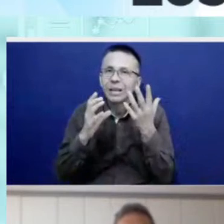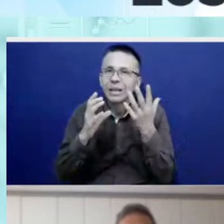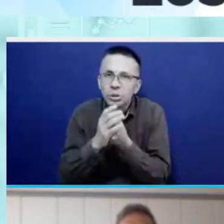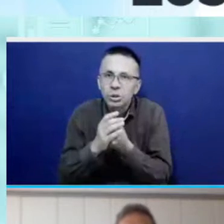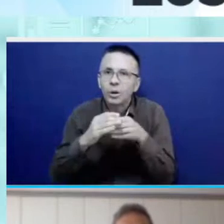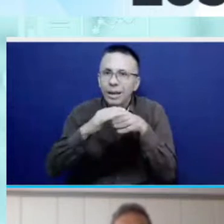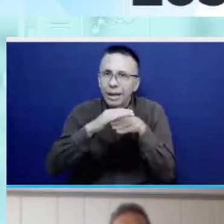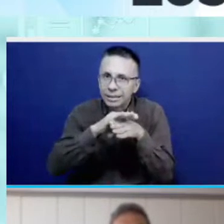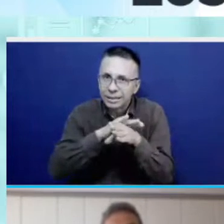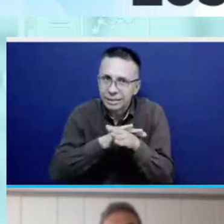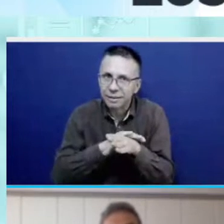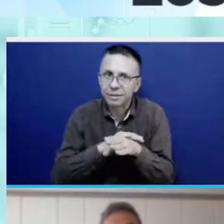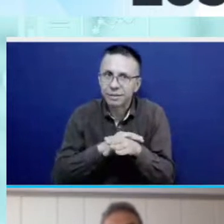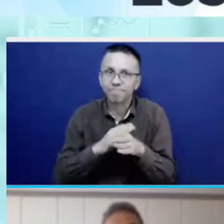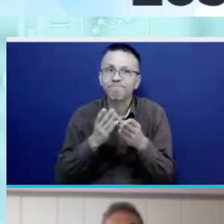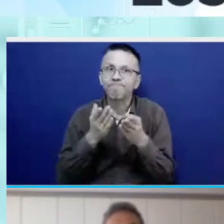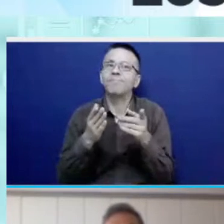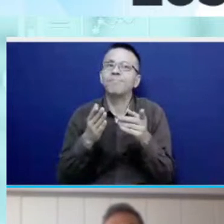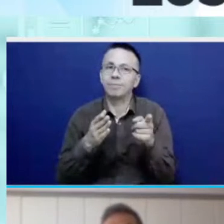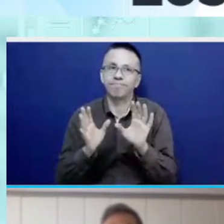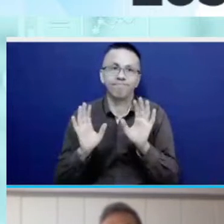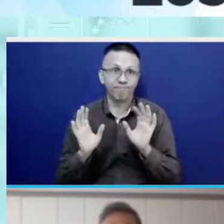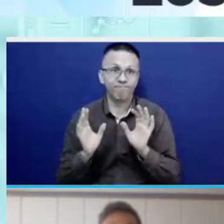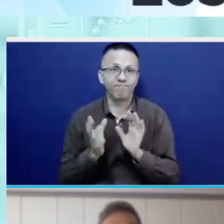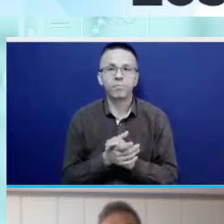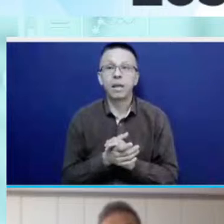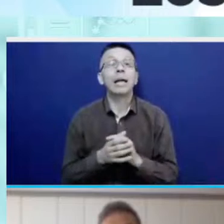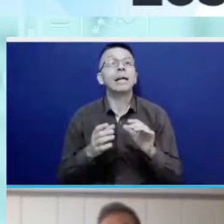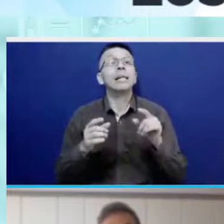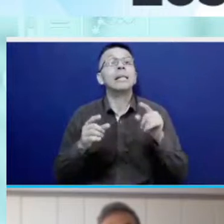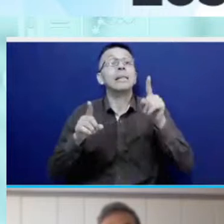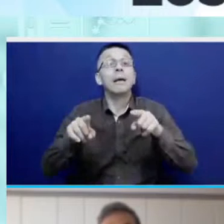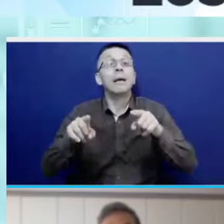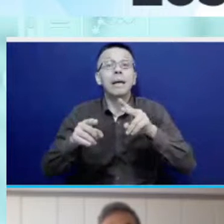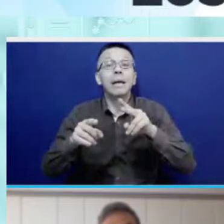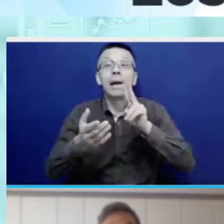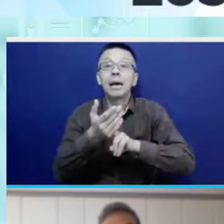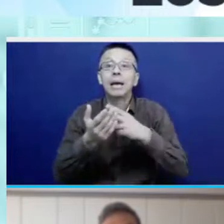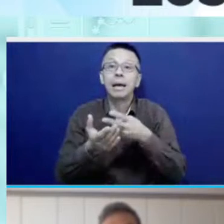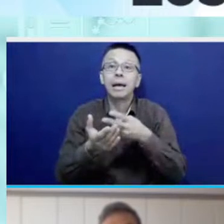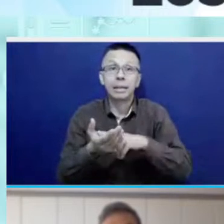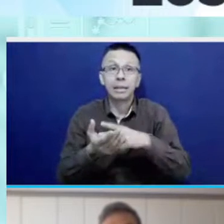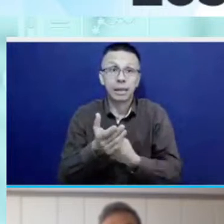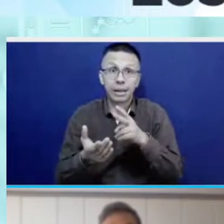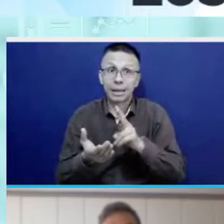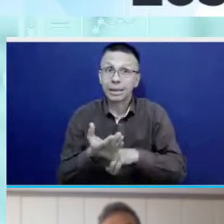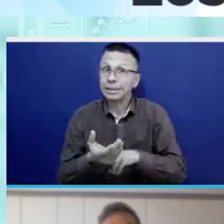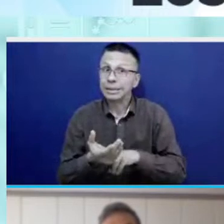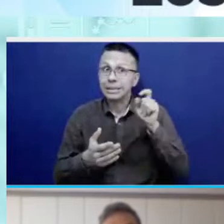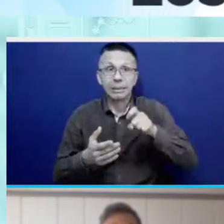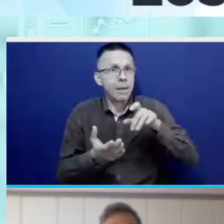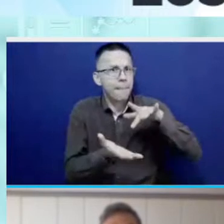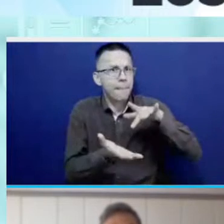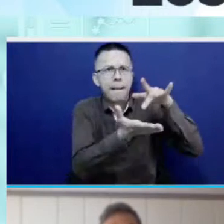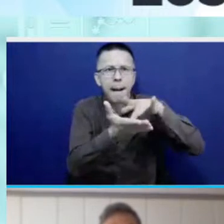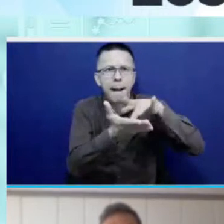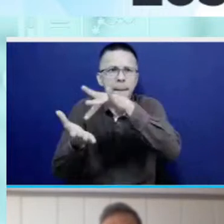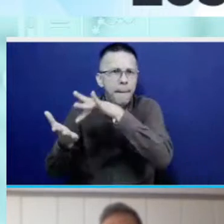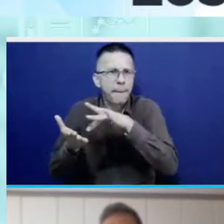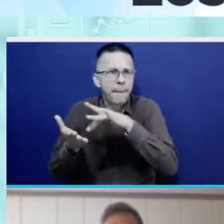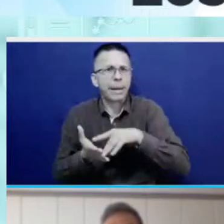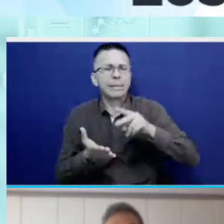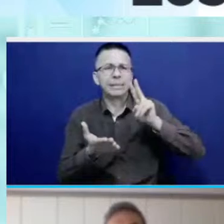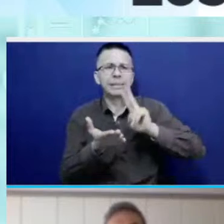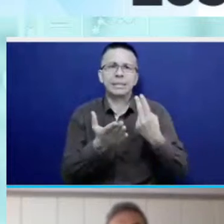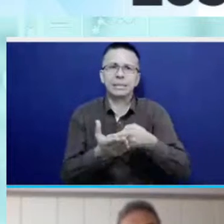accesibilidad. ¿Sabes qué, Ricardo, también? Dime, los intérpretes, que estén en todos lados, porque